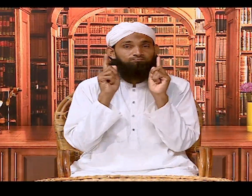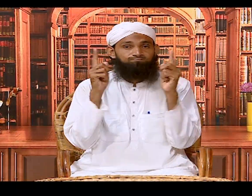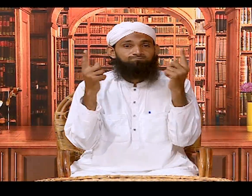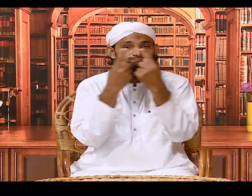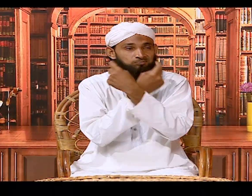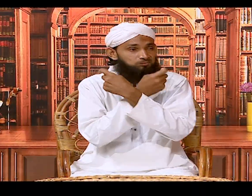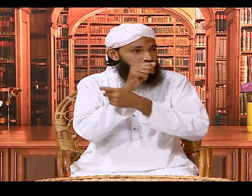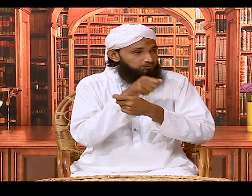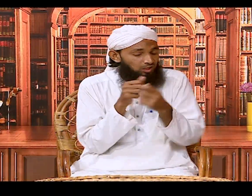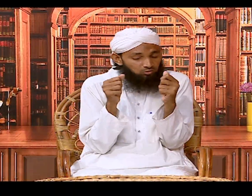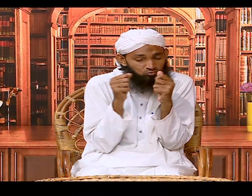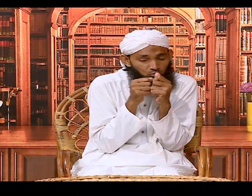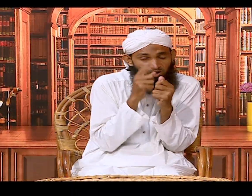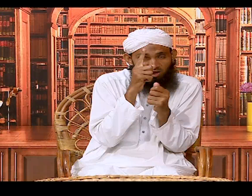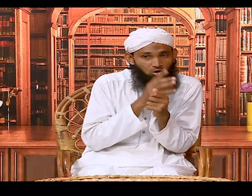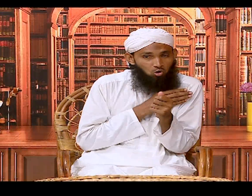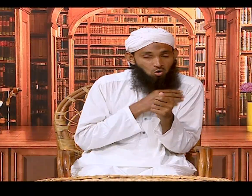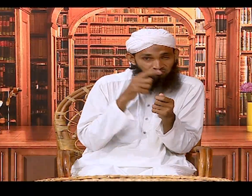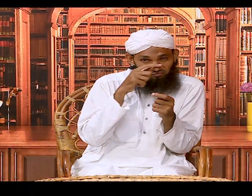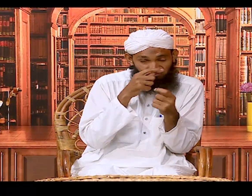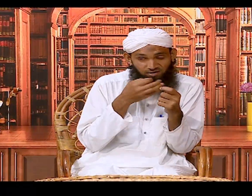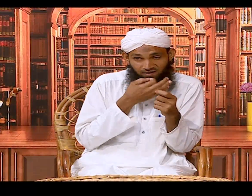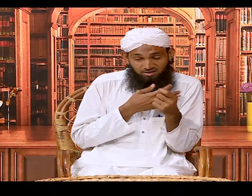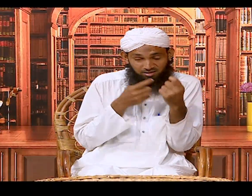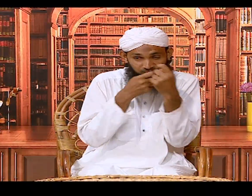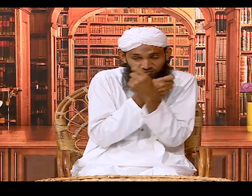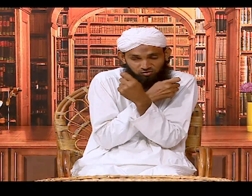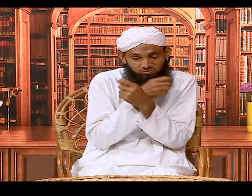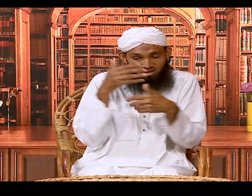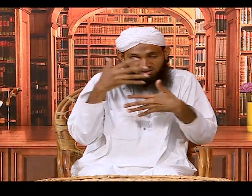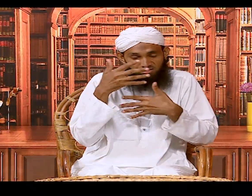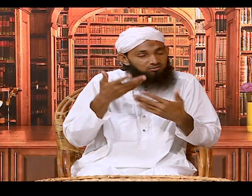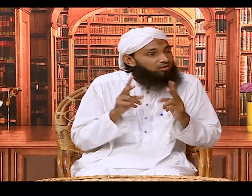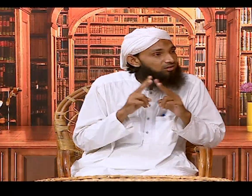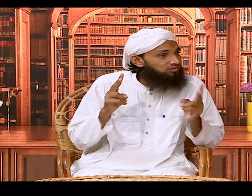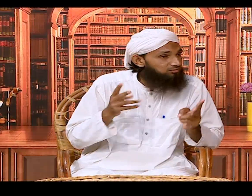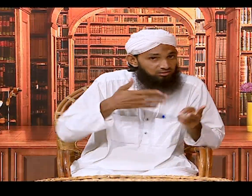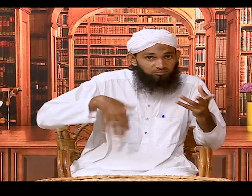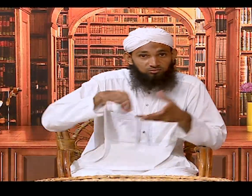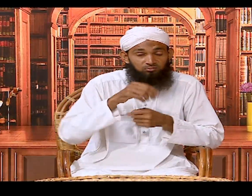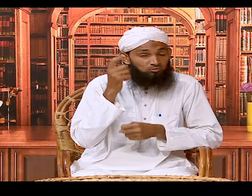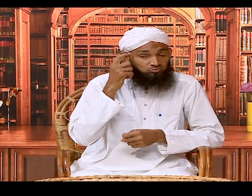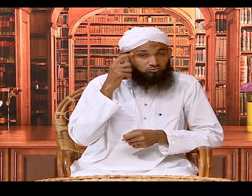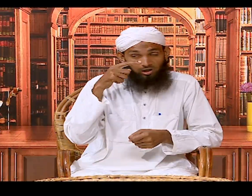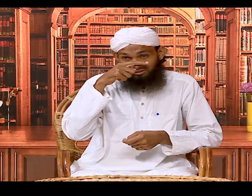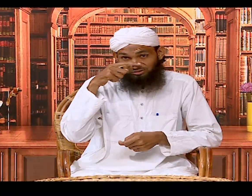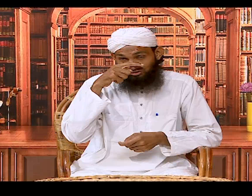ہوں۔ پیارے اسلامی بھائیوں، ہمیں بھی اپنی حیا کا معیار چیک کرنا چاہیے۔ حدیث پاک میں ہے، حیا جتنی بھی